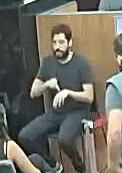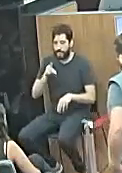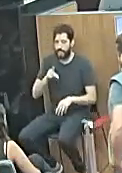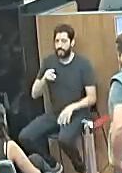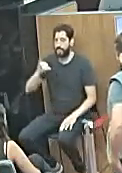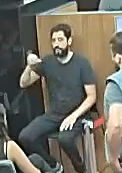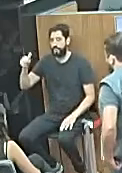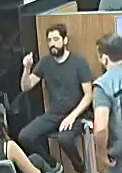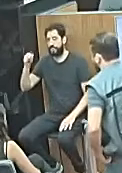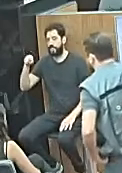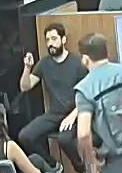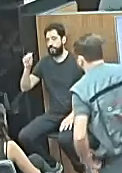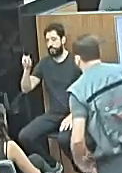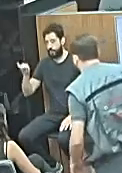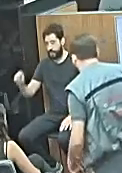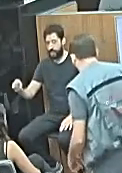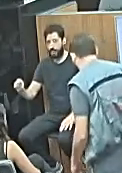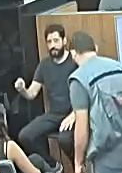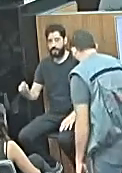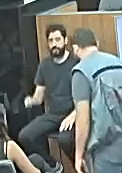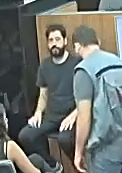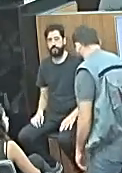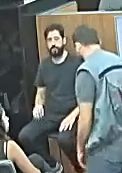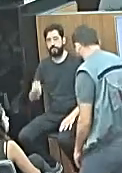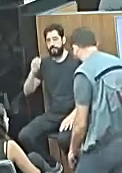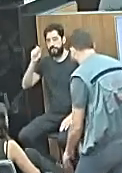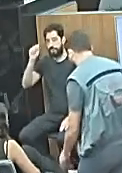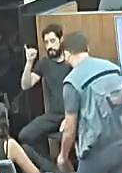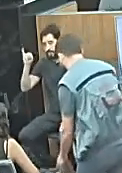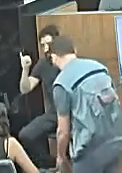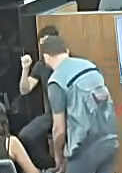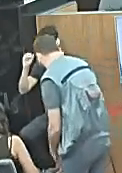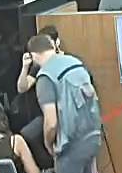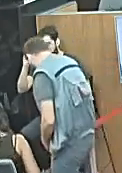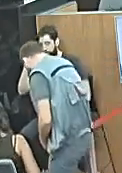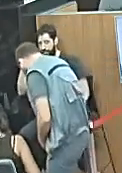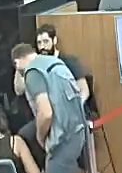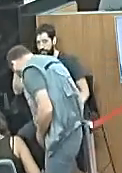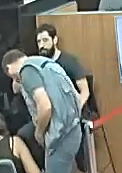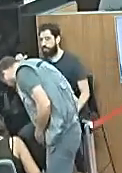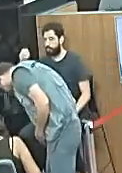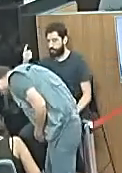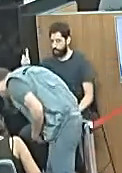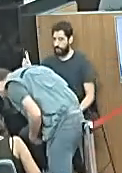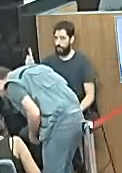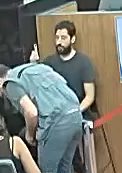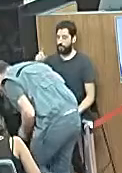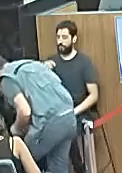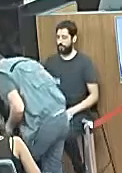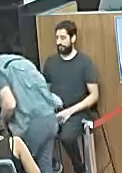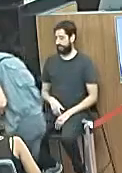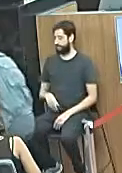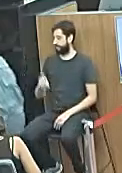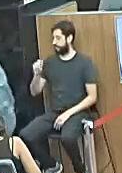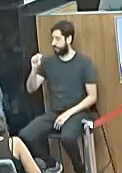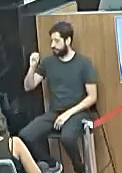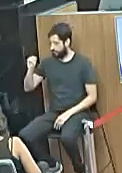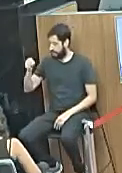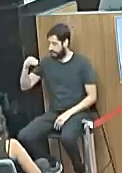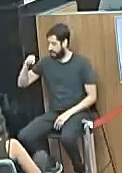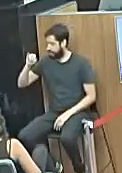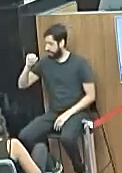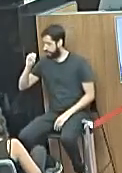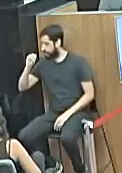são joão de emissões das missões matias cardoso e manga incluir a região